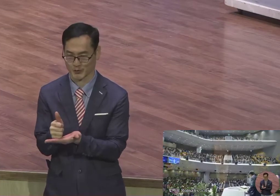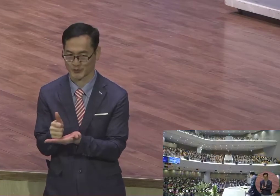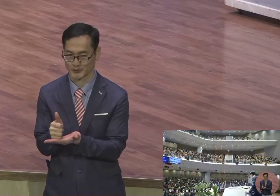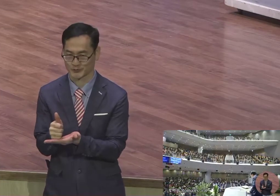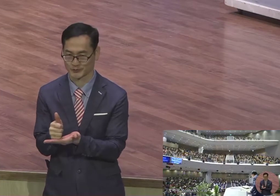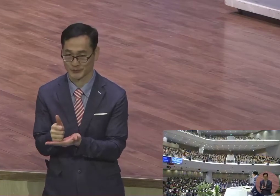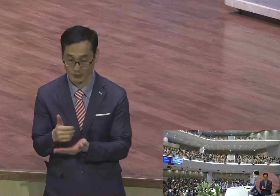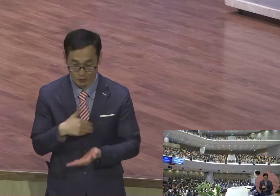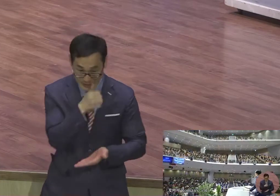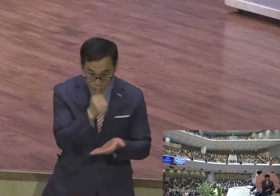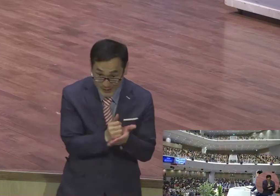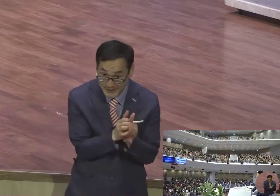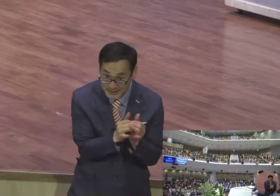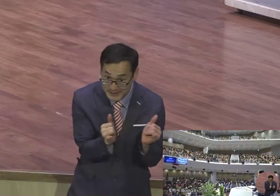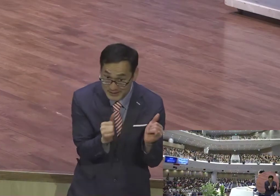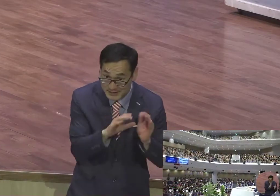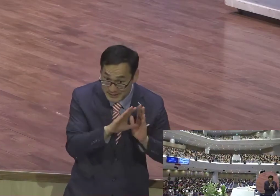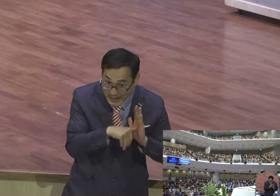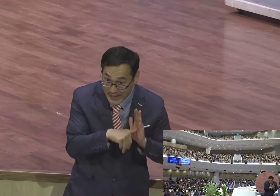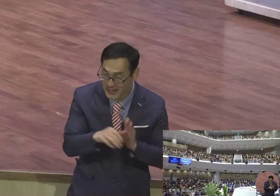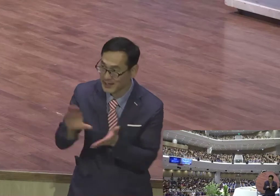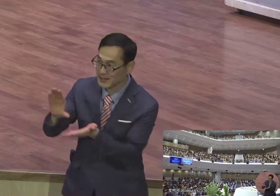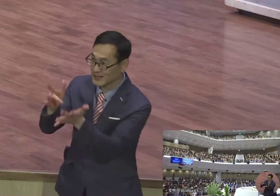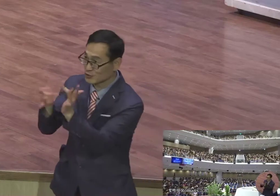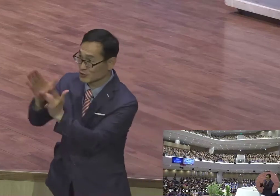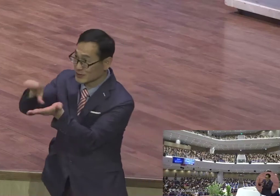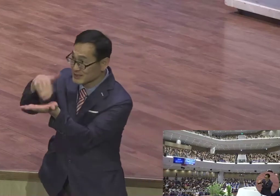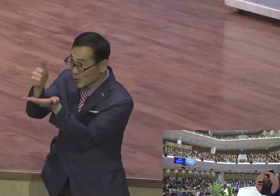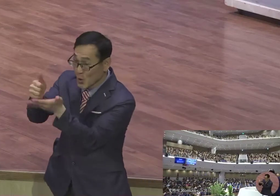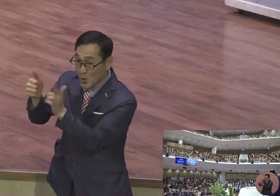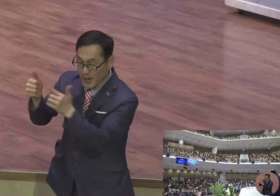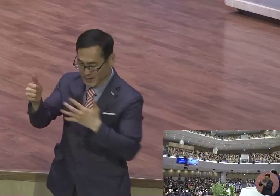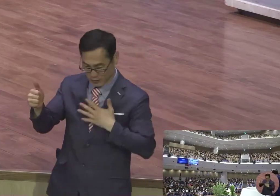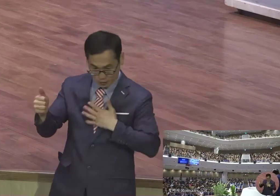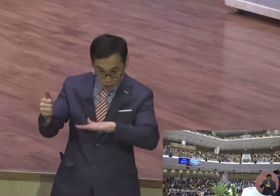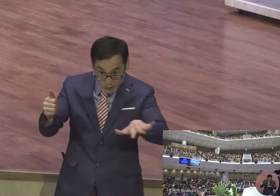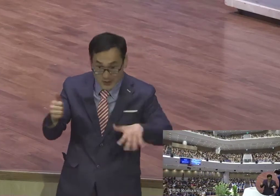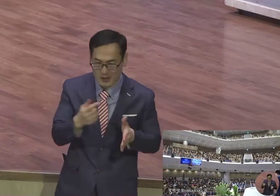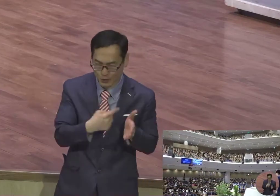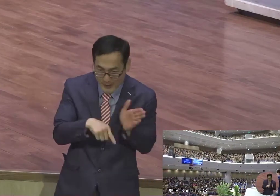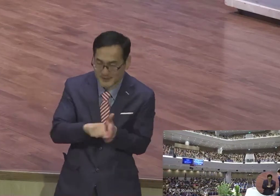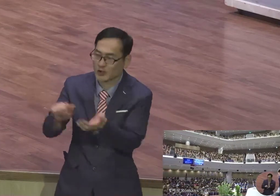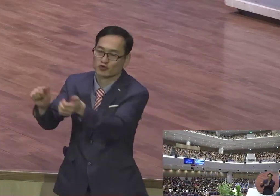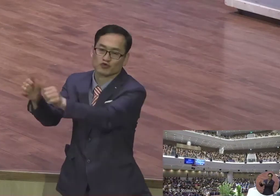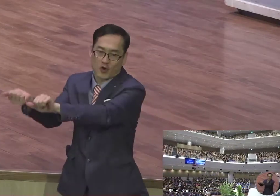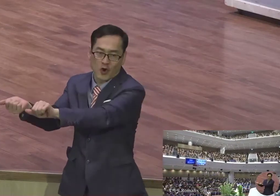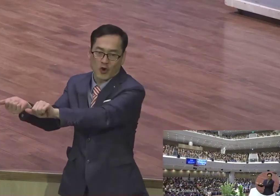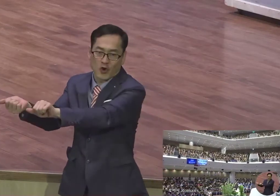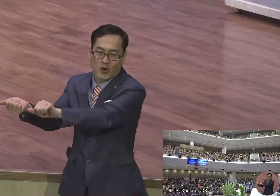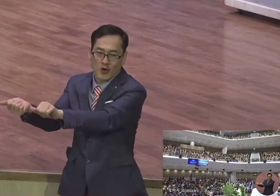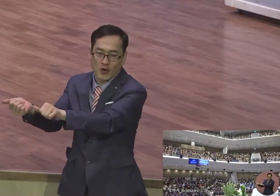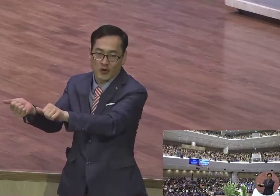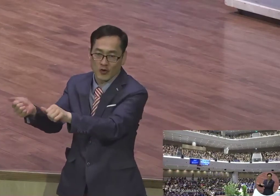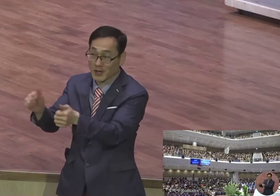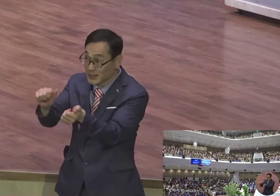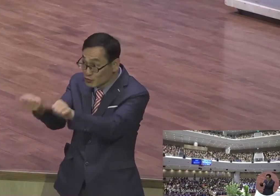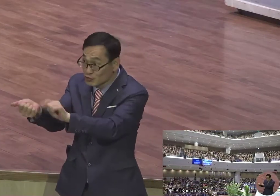그리스도께서 우리를 위하여 죽으심으로 하나님께서 우리에 대한 자기 사랑을